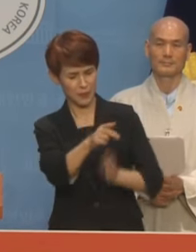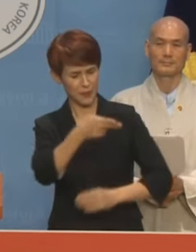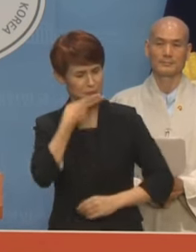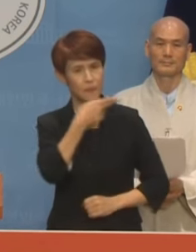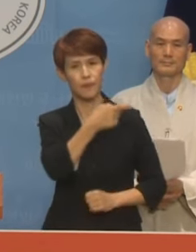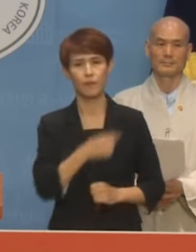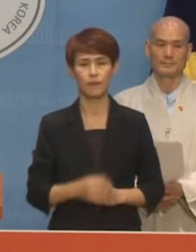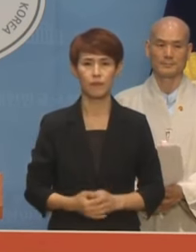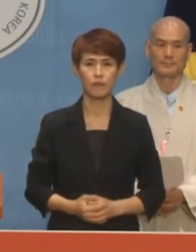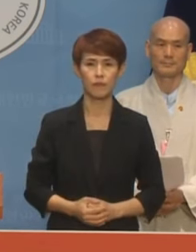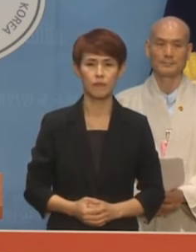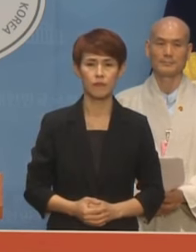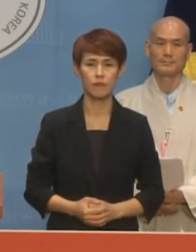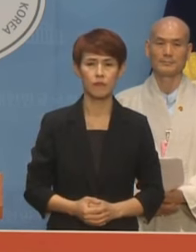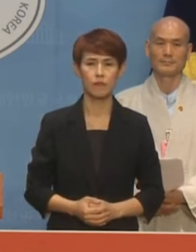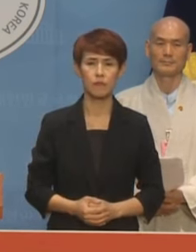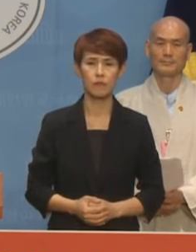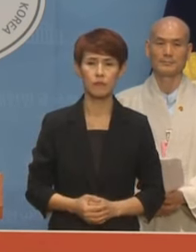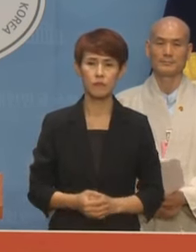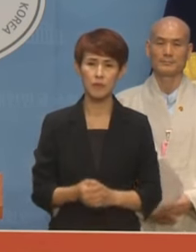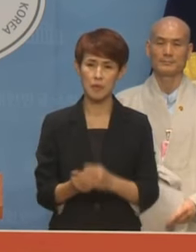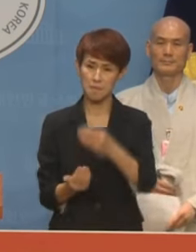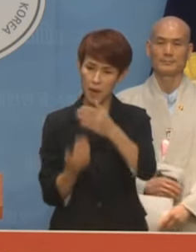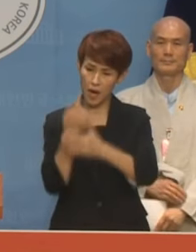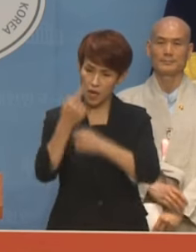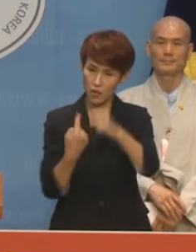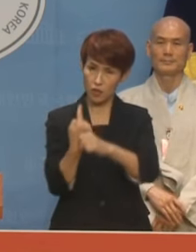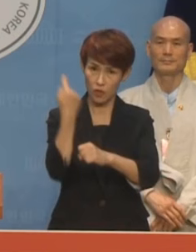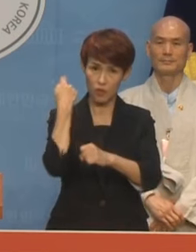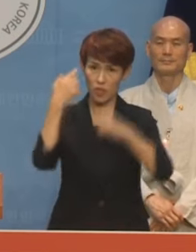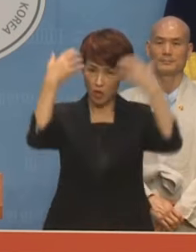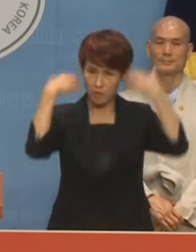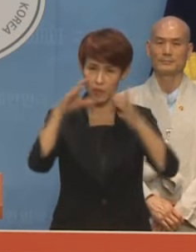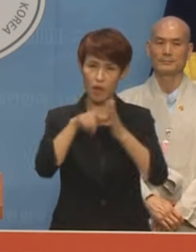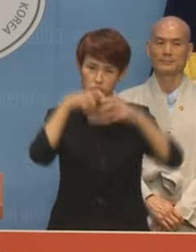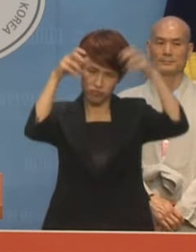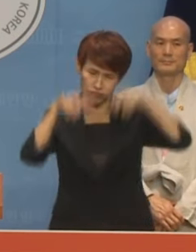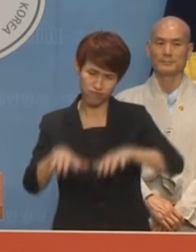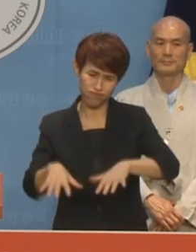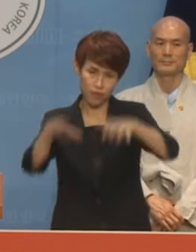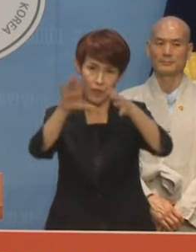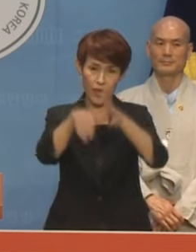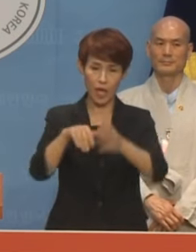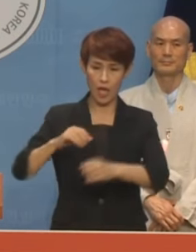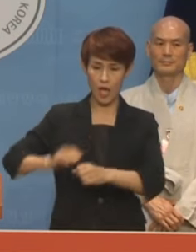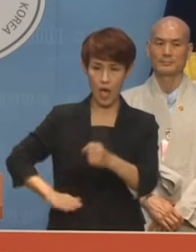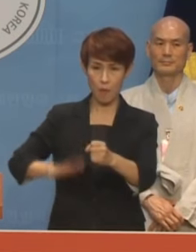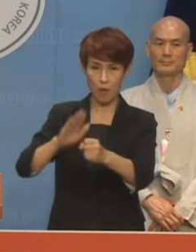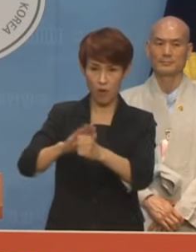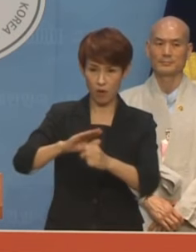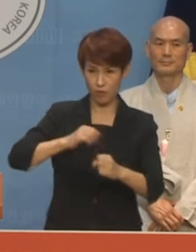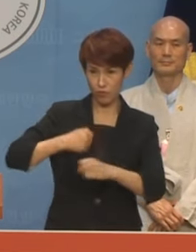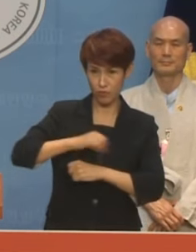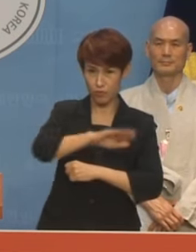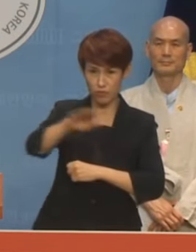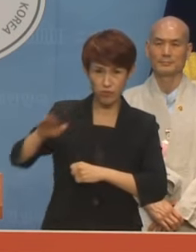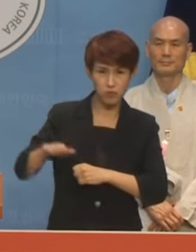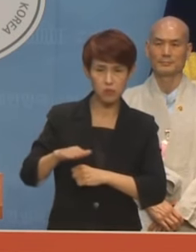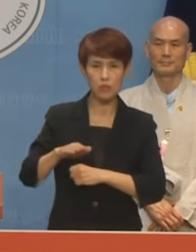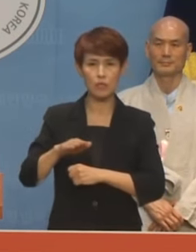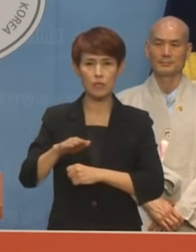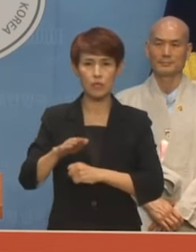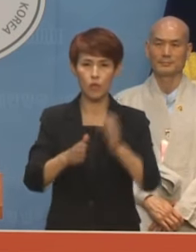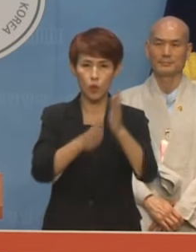잃어버렸다. 사고 한 해 전 여름에 일어났던 물난리에 해병대 병력이 도심지 복구